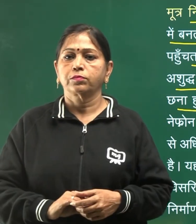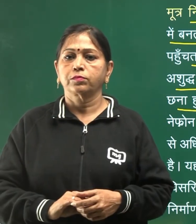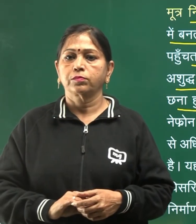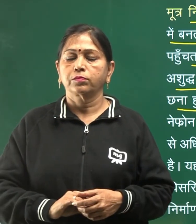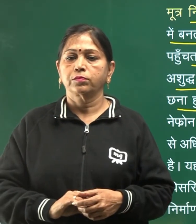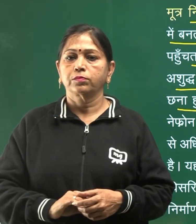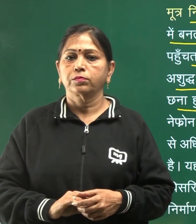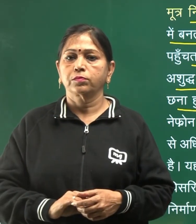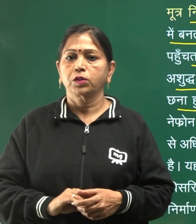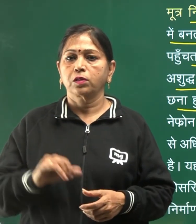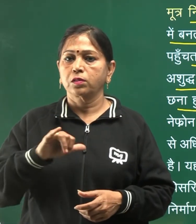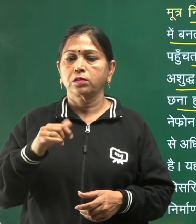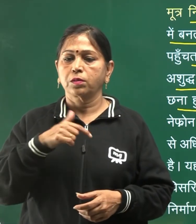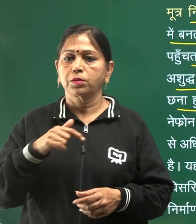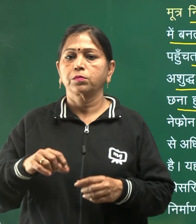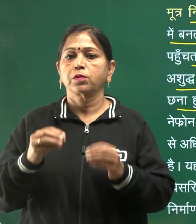बोमन संपुट द्वारा